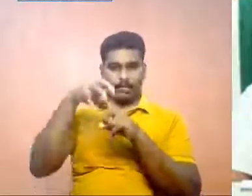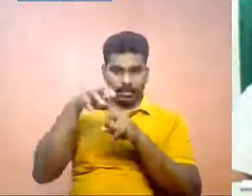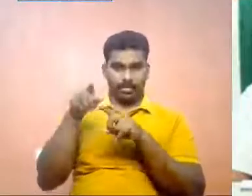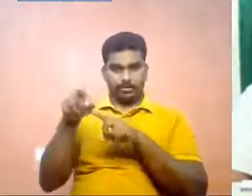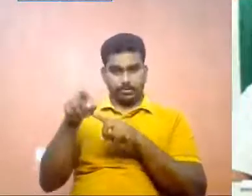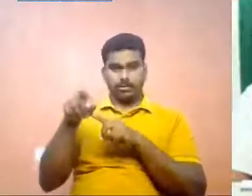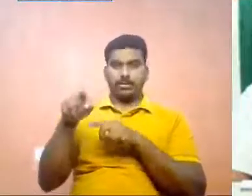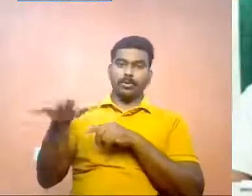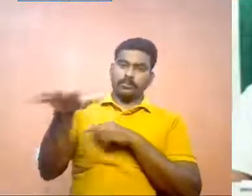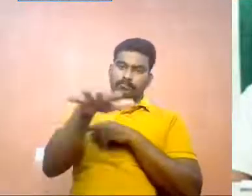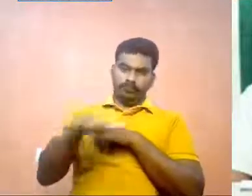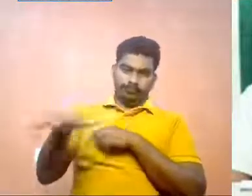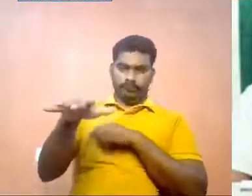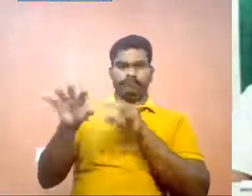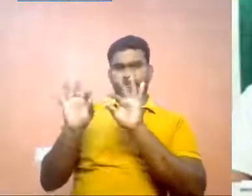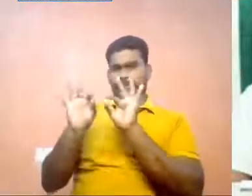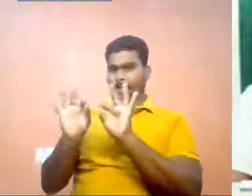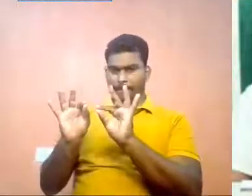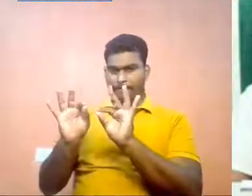വിട്ടുതരാൻ തയ്യാറാണെന്ന്